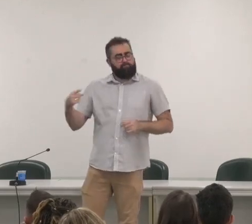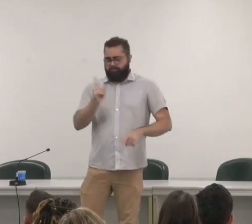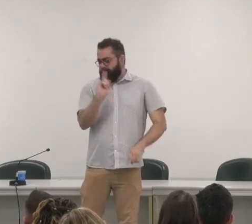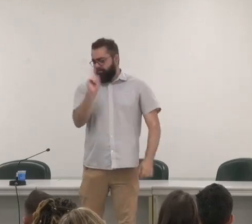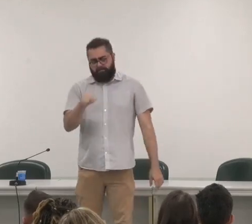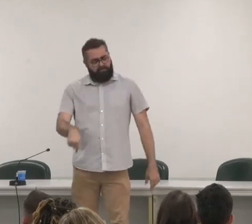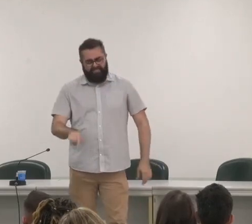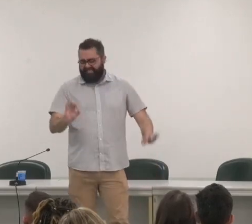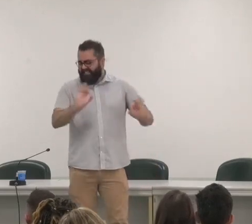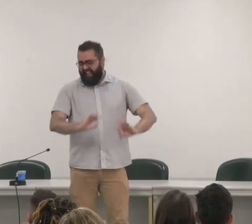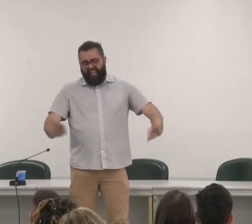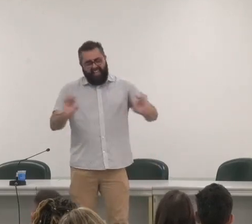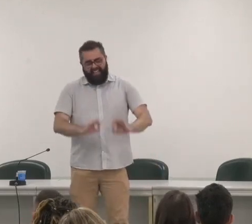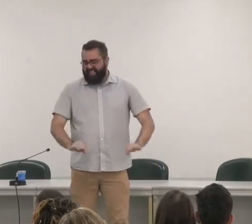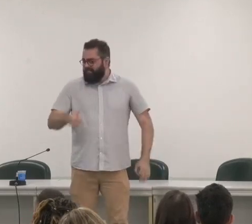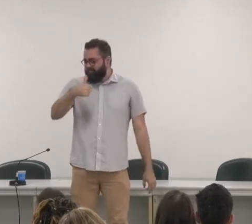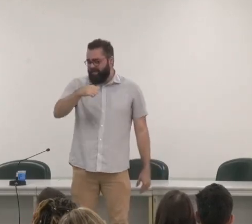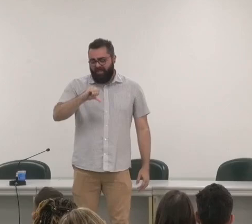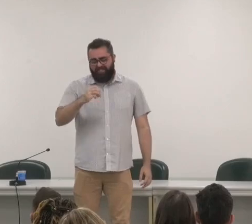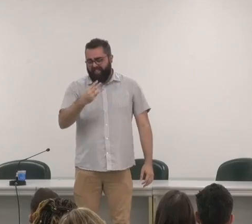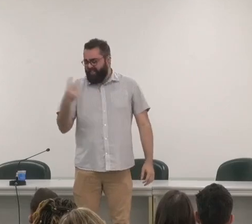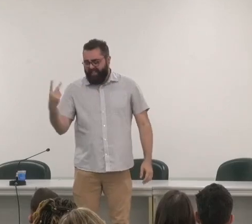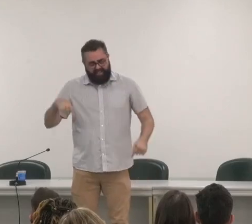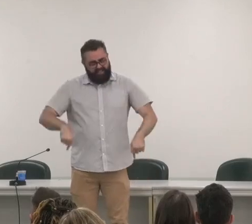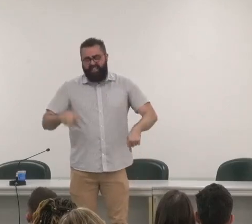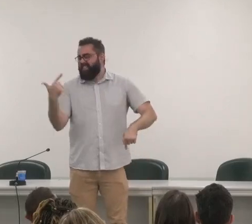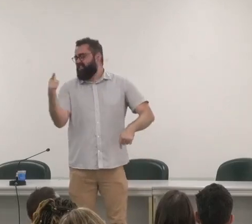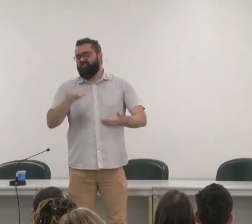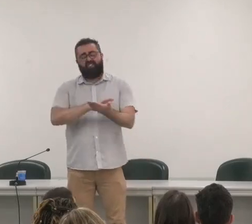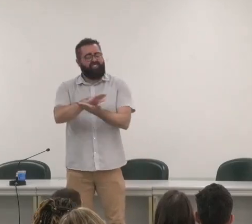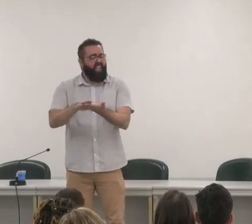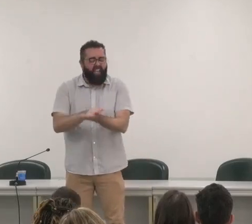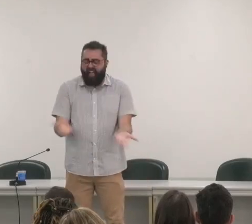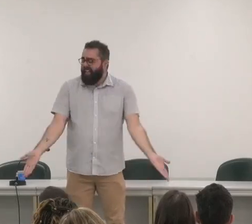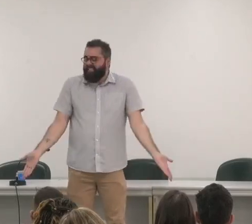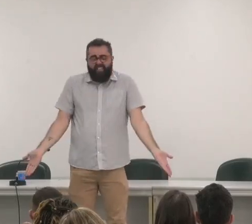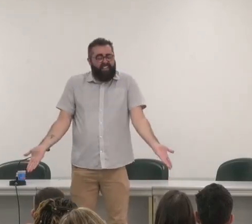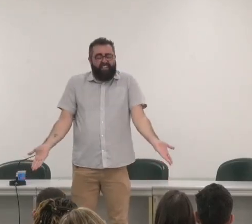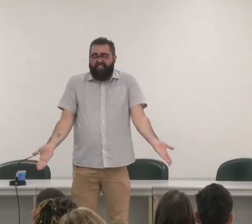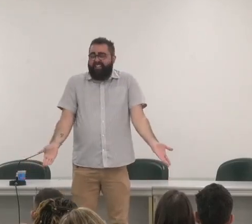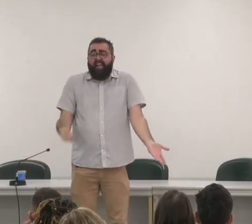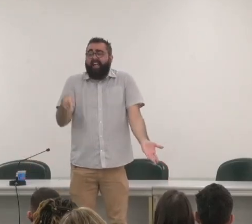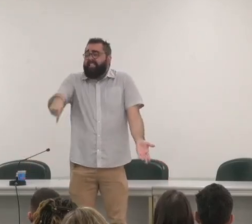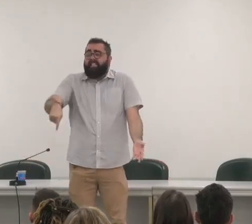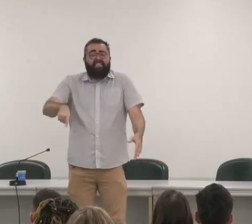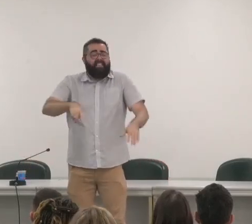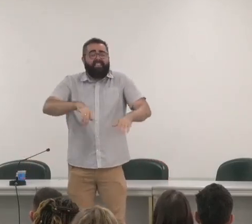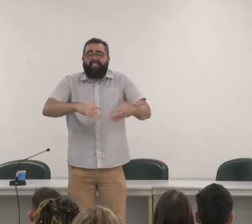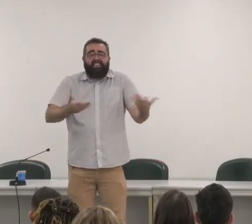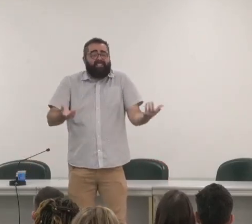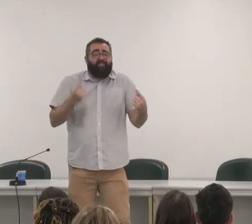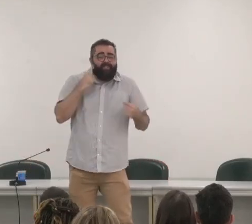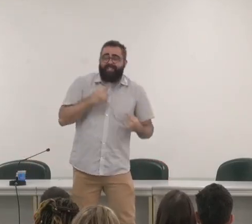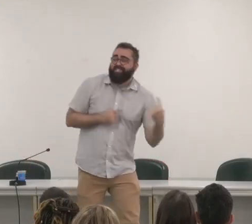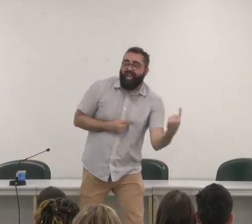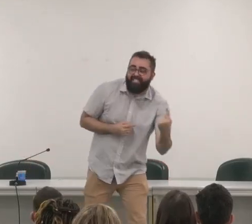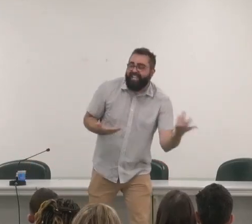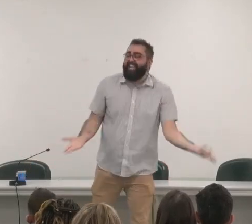língua de sinais? Ela usava alguma língua de sinais? Usava Libras? Ela falava, não, em 1932 não tinha nada aqui na região, era a